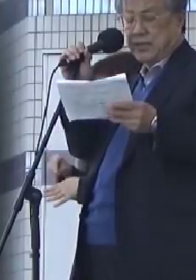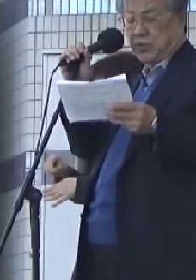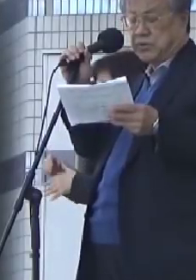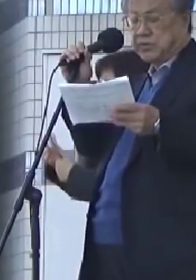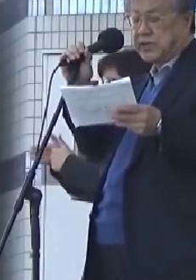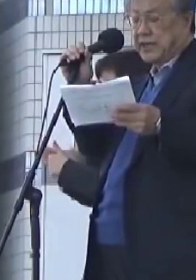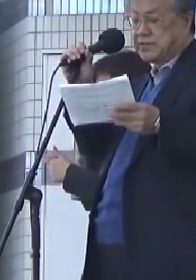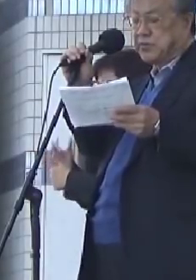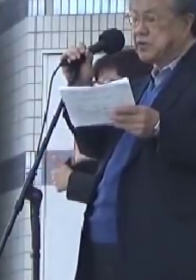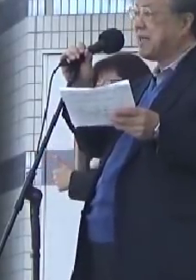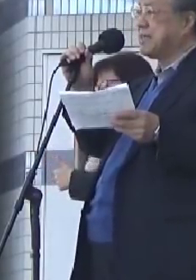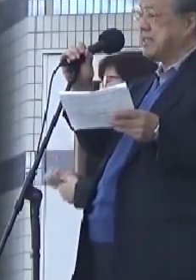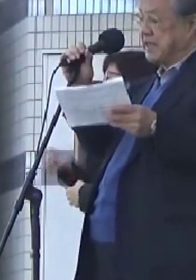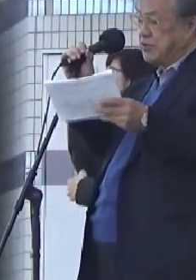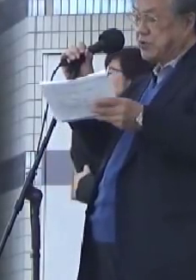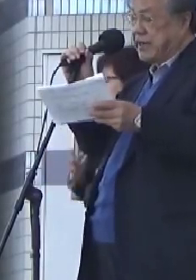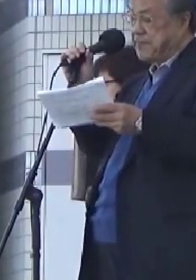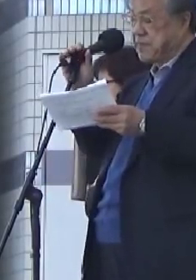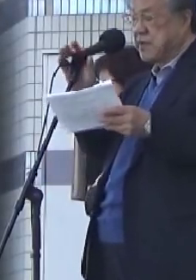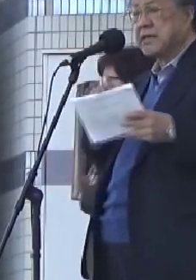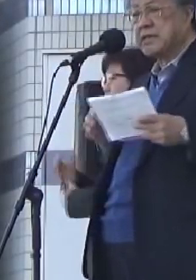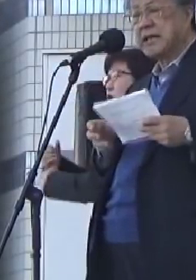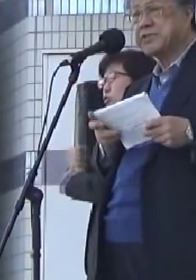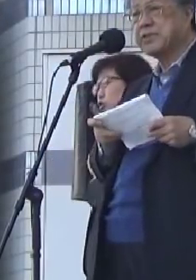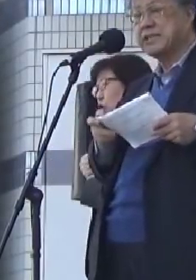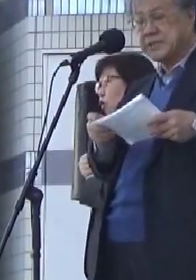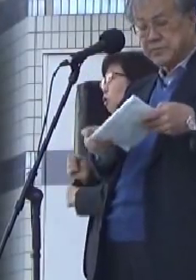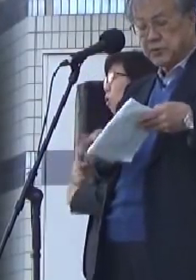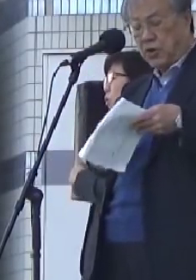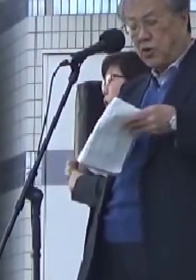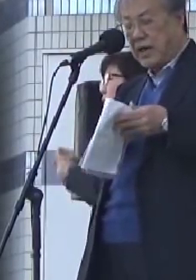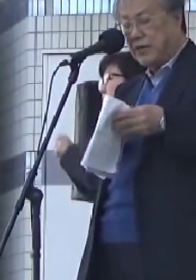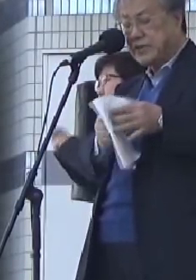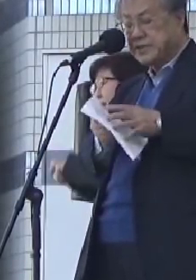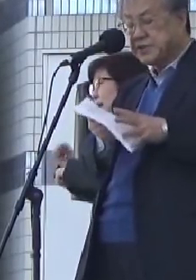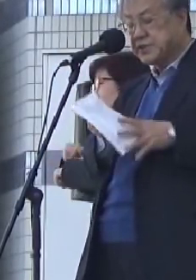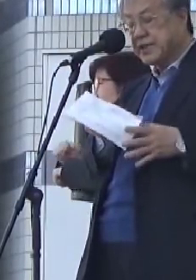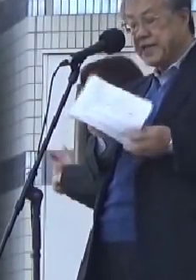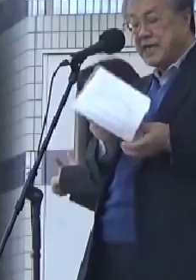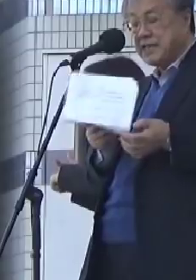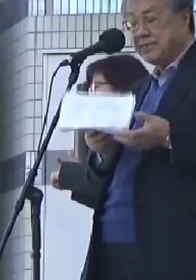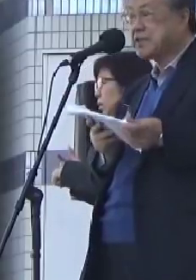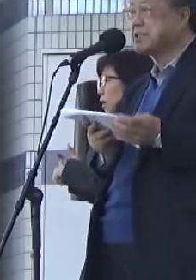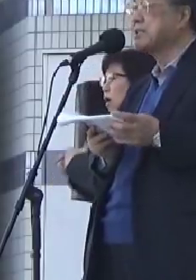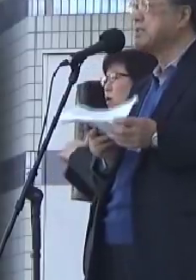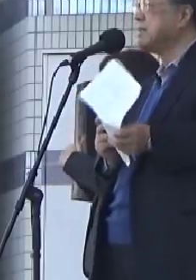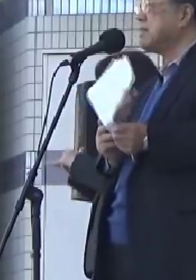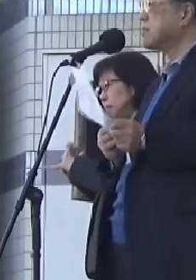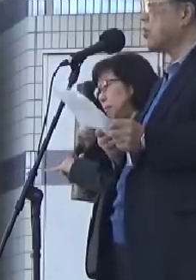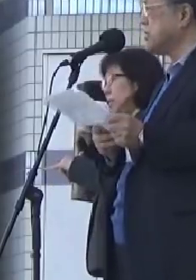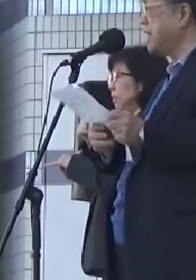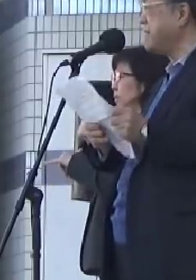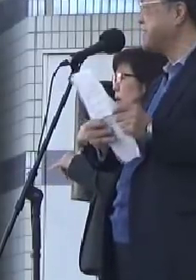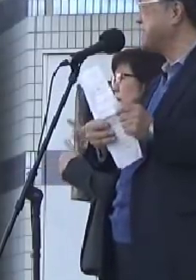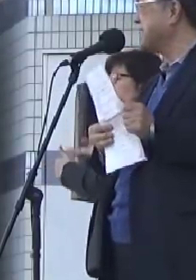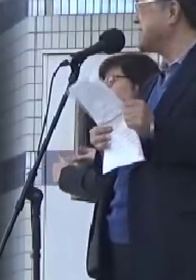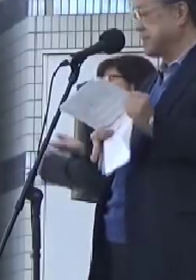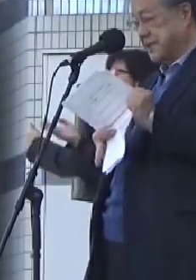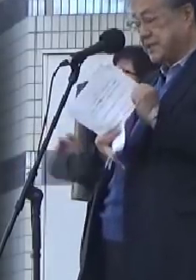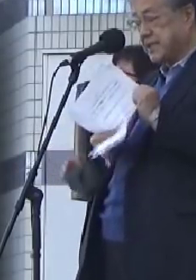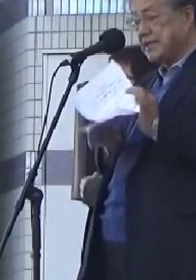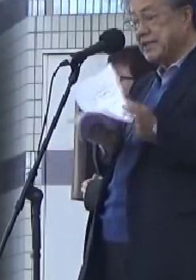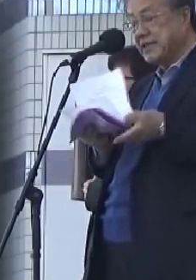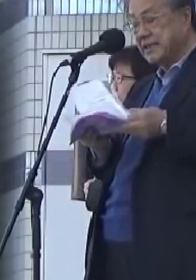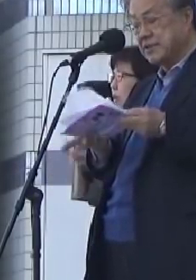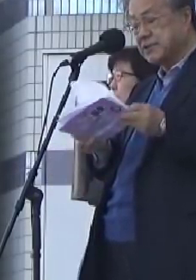や日本語慰安婦問題などでナショナリズムを煽り続けています。こんな安倍政